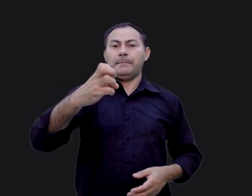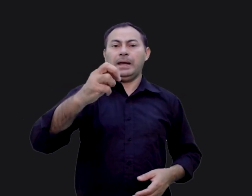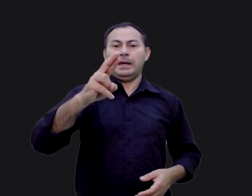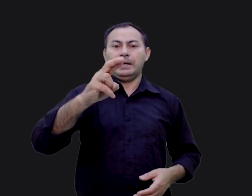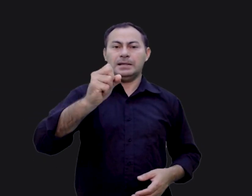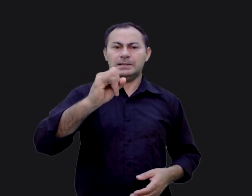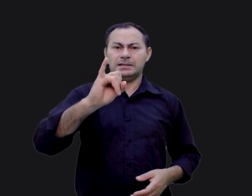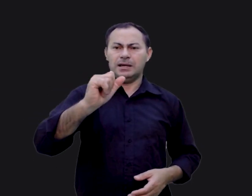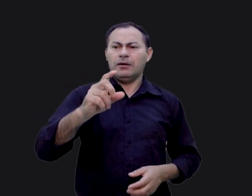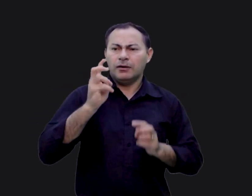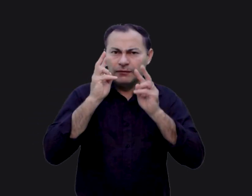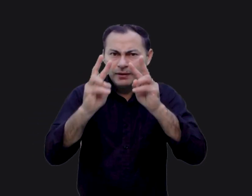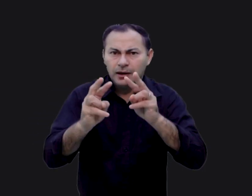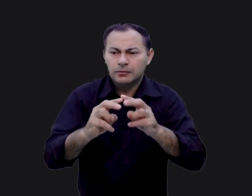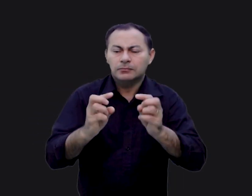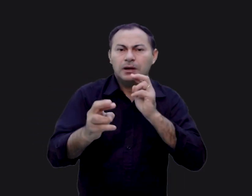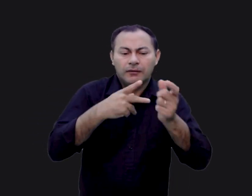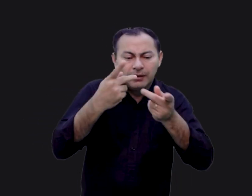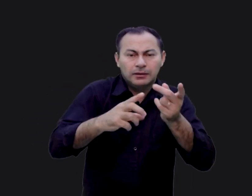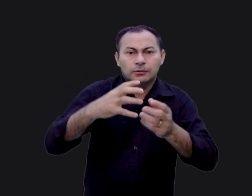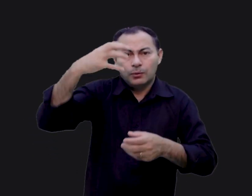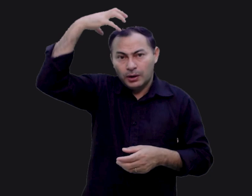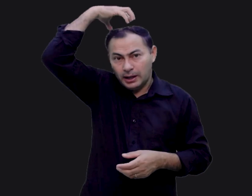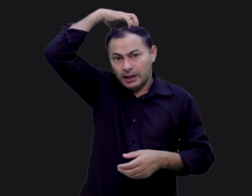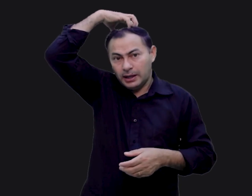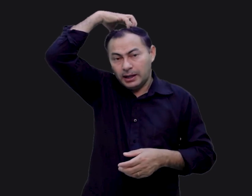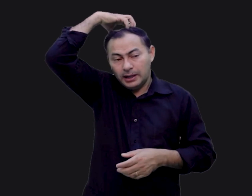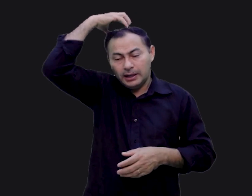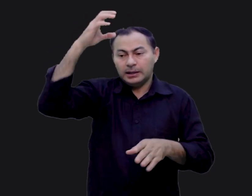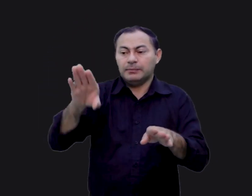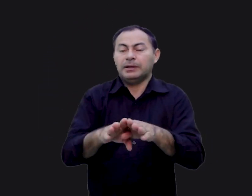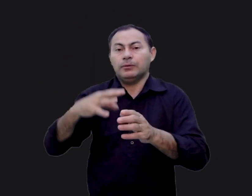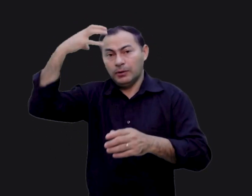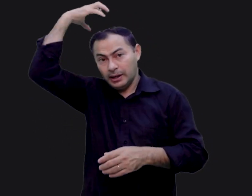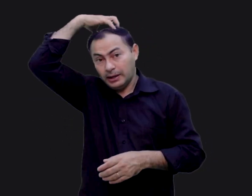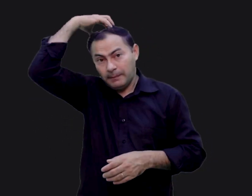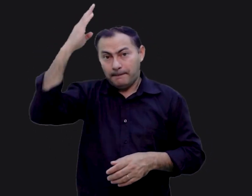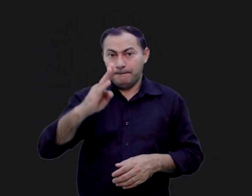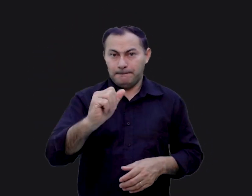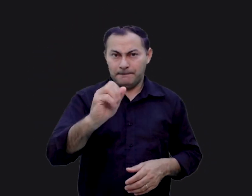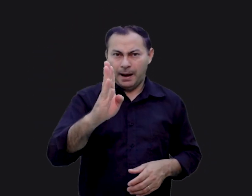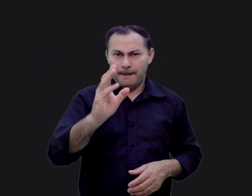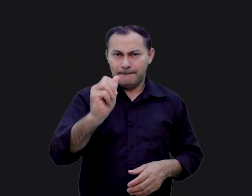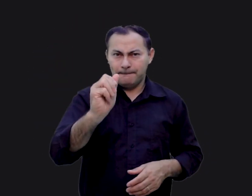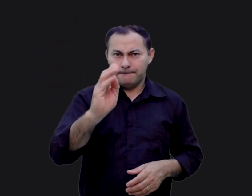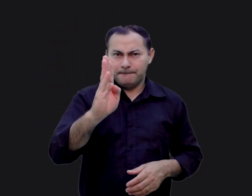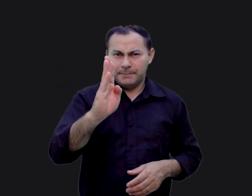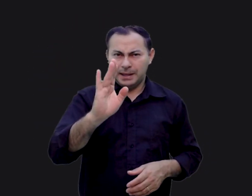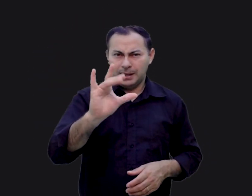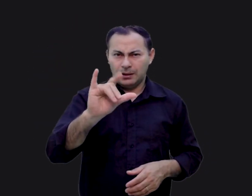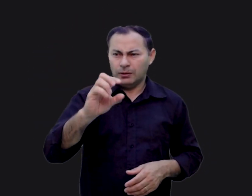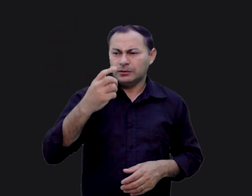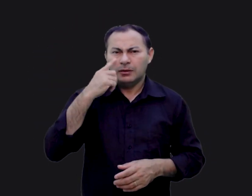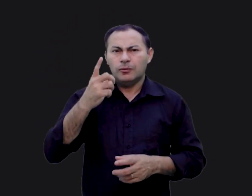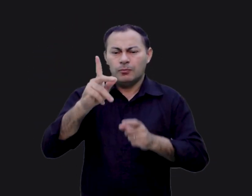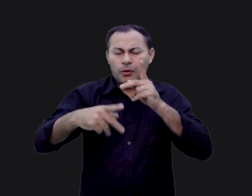Pérsia dizendo: se você observar os relatos dos reis e dos reis da Babilônia, verá que esse povo tem a reputação de ser um